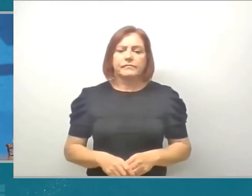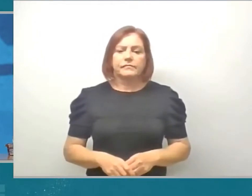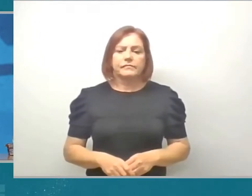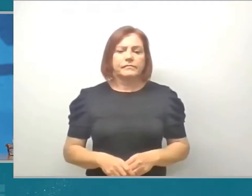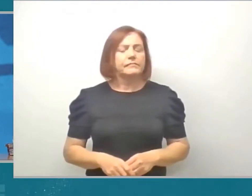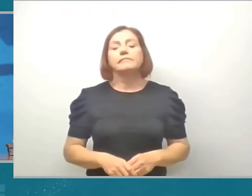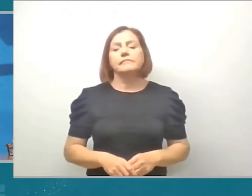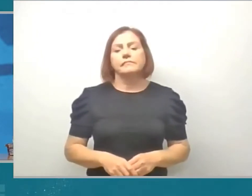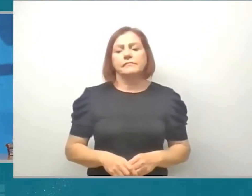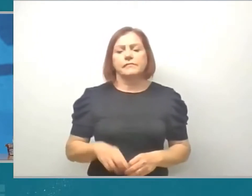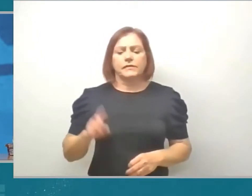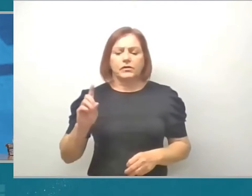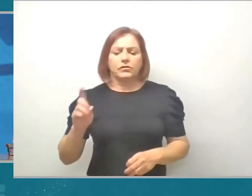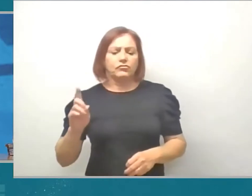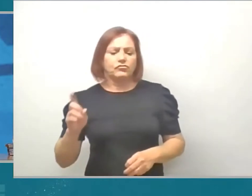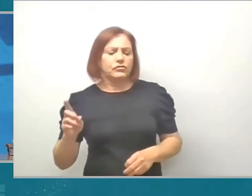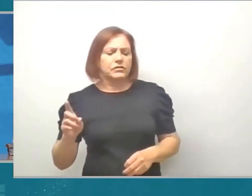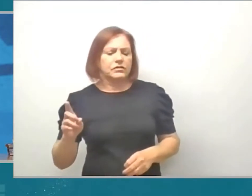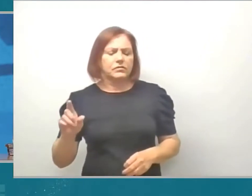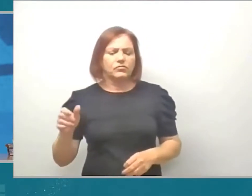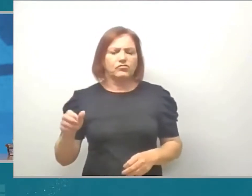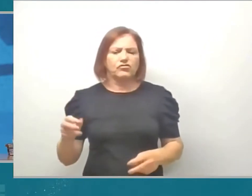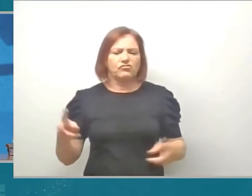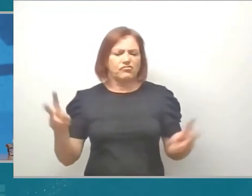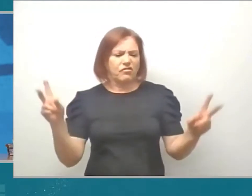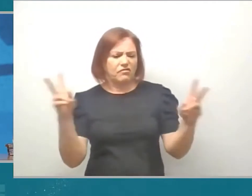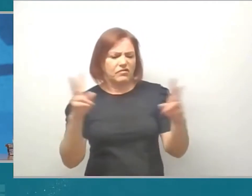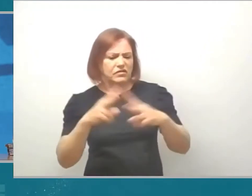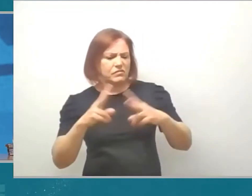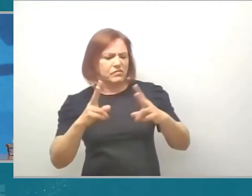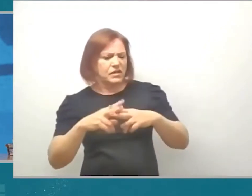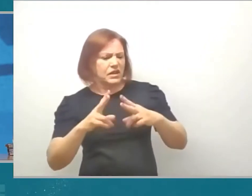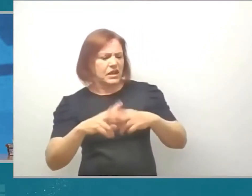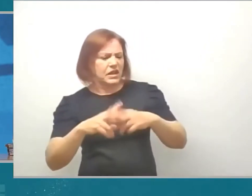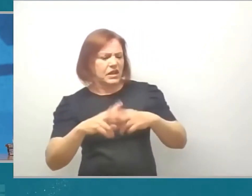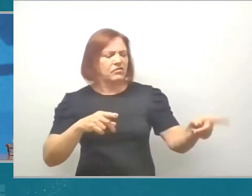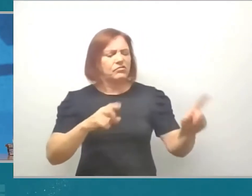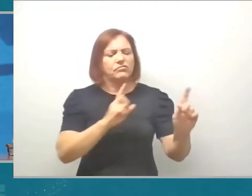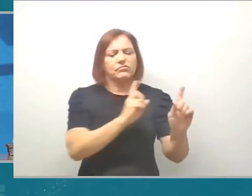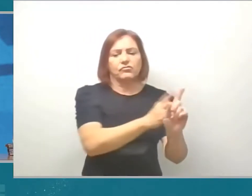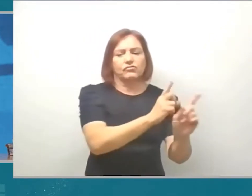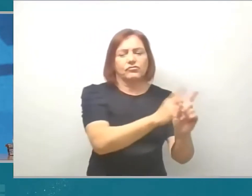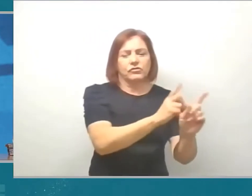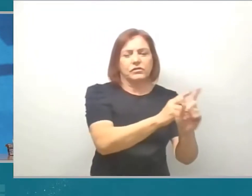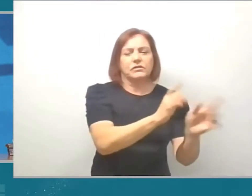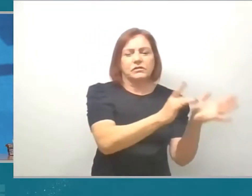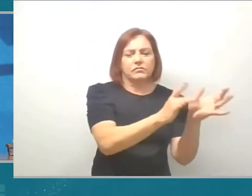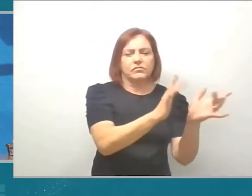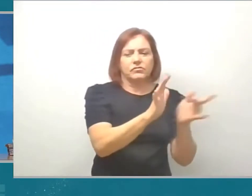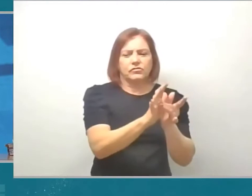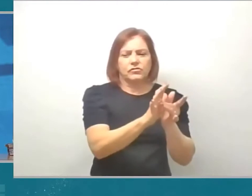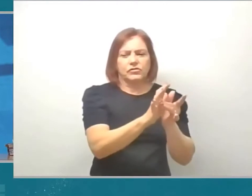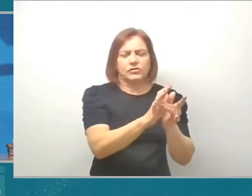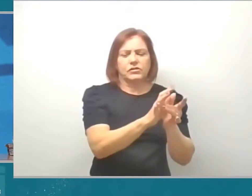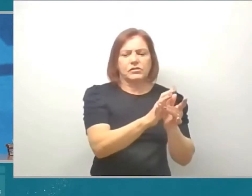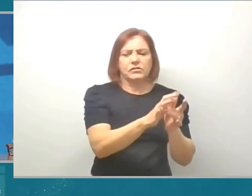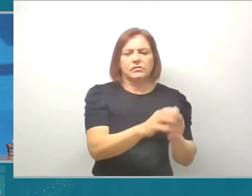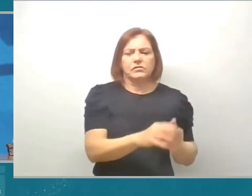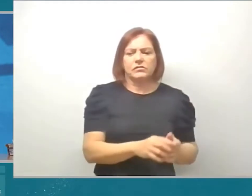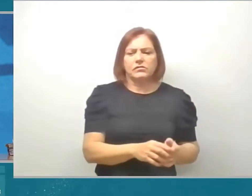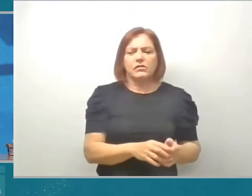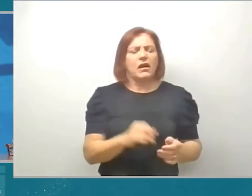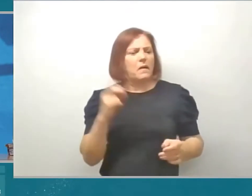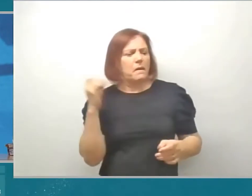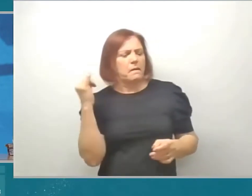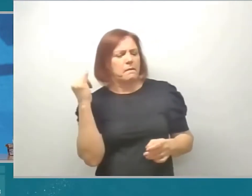respeito à purificação. E foram ter com João e lhe disseram: Mestre, aquele que estava contigo além do